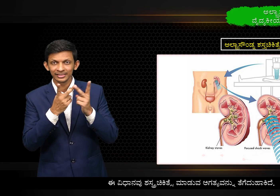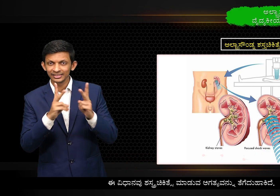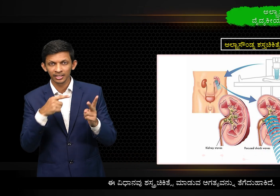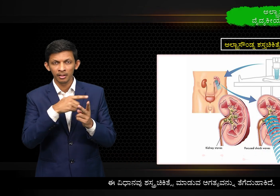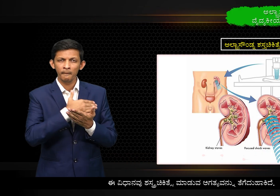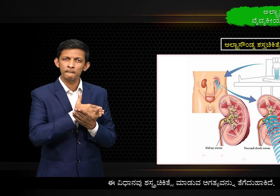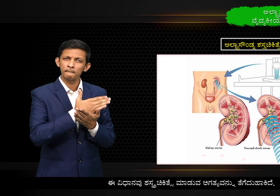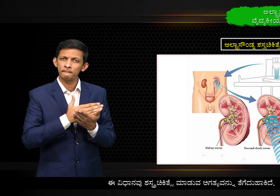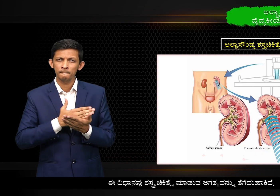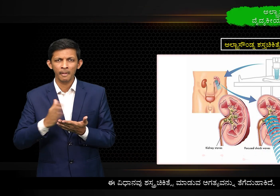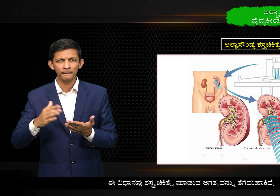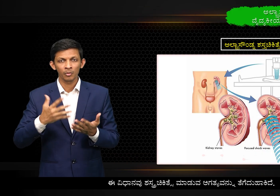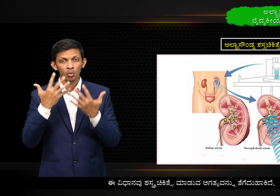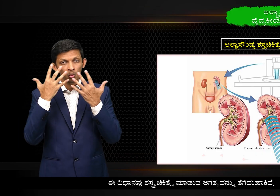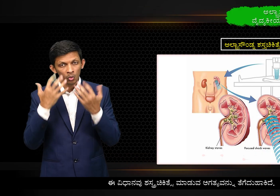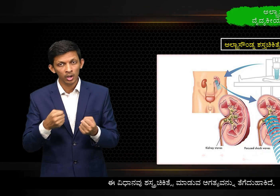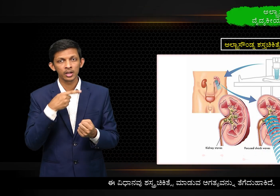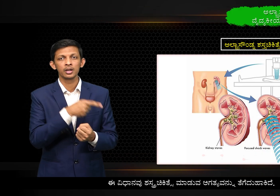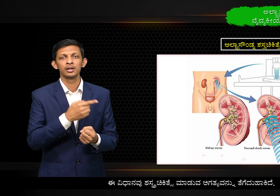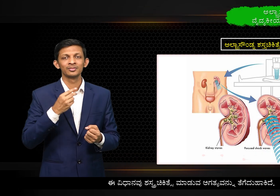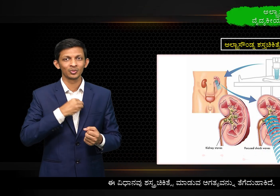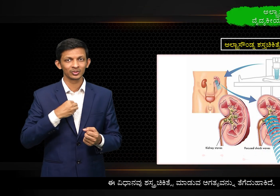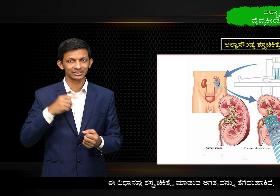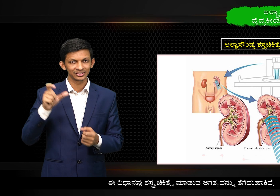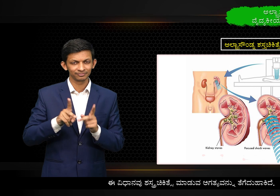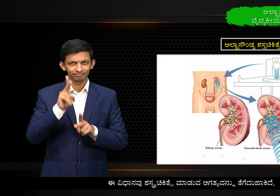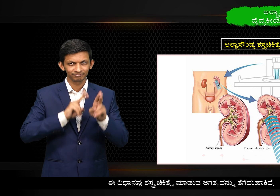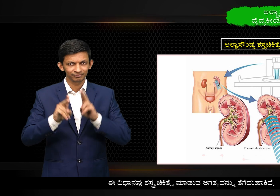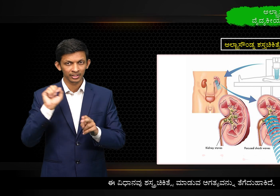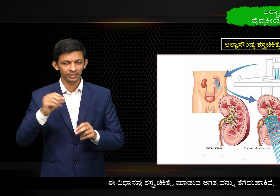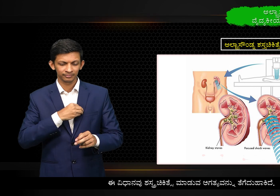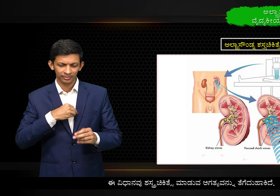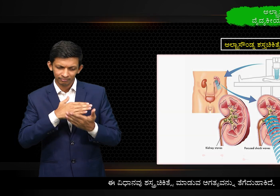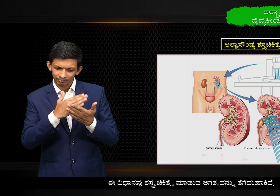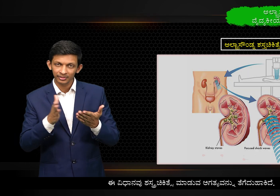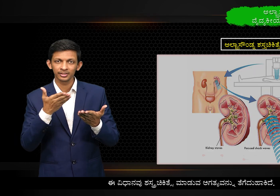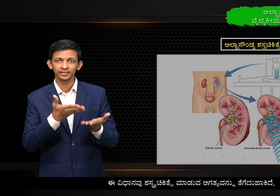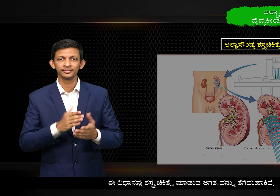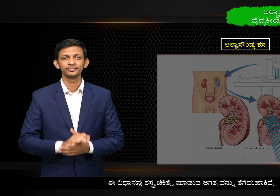ಈ ವಿಧಾನವನ್ನು ಶಸ್ತ್ರಚಿಕಿತ್ಸೆ ಮಾಡುವ ಅಗತ್ಯವನ್ನು ತೆಗೆದುಹಾಕಿದೆ.